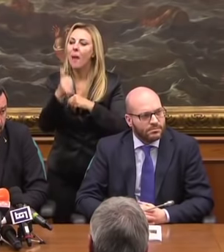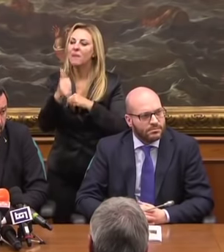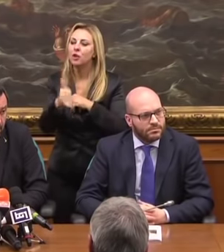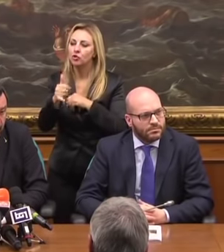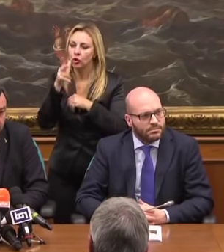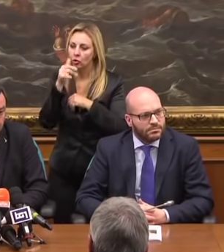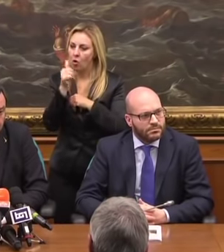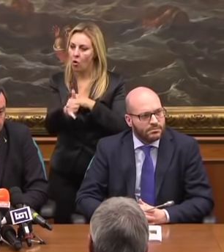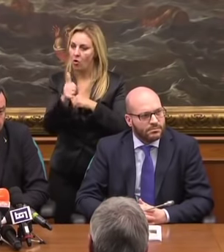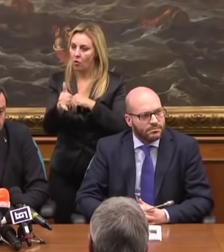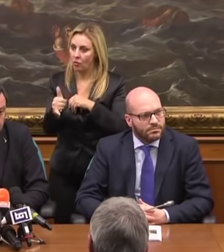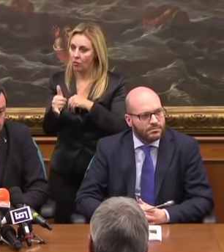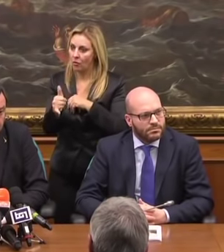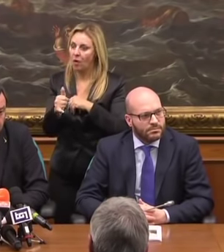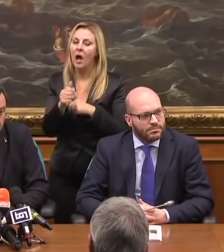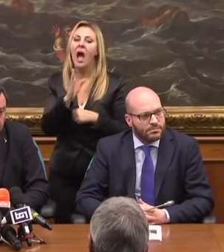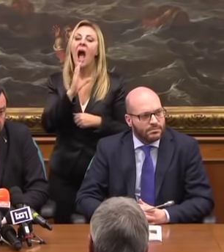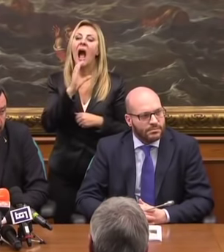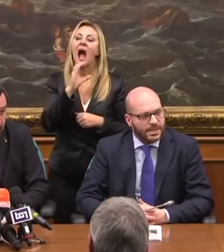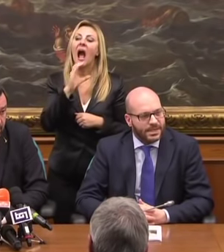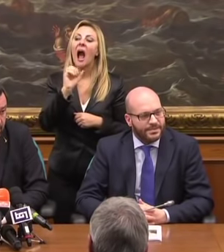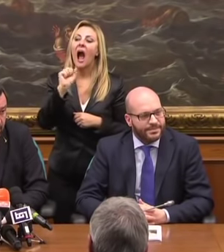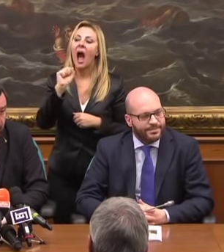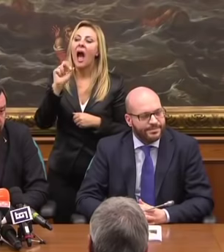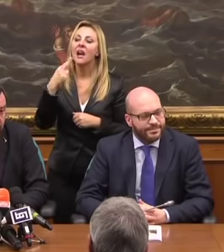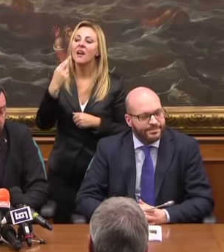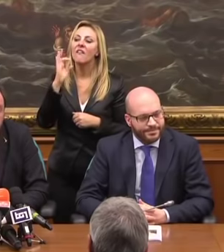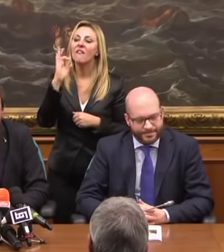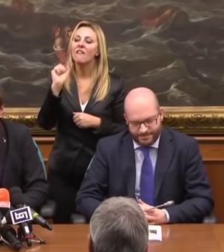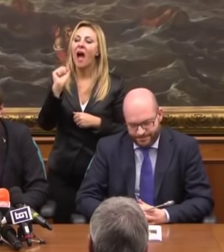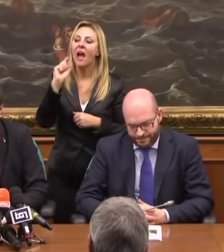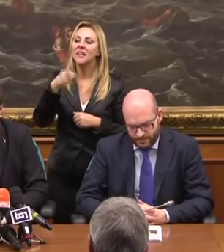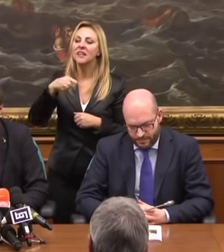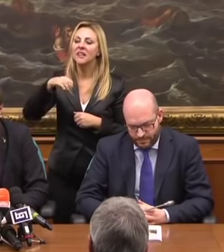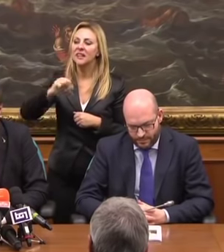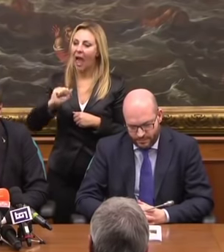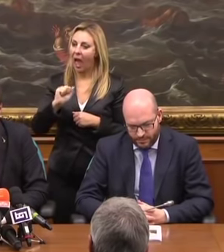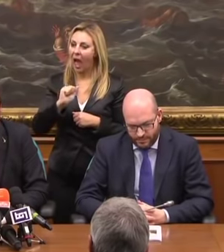L'onorevole Barbara Carfagna ha parlato,